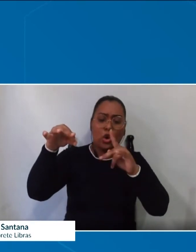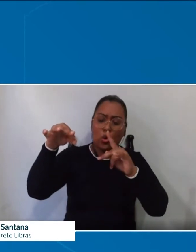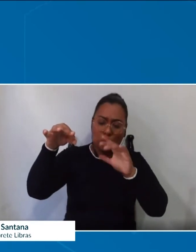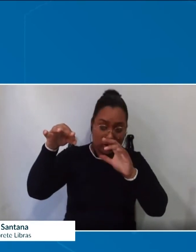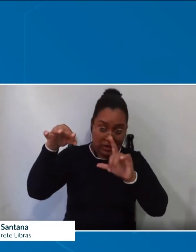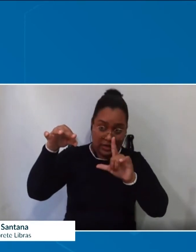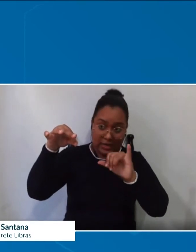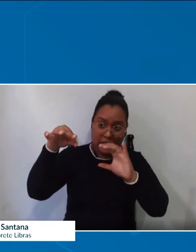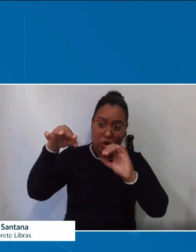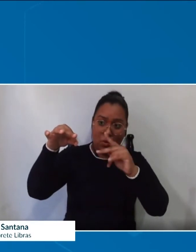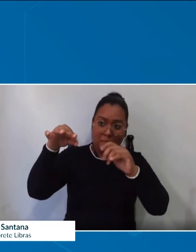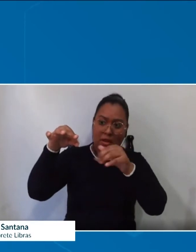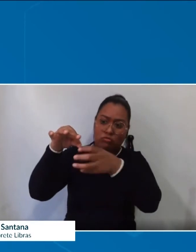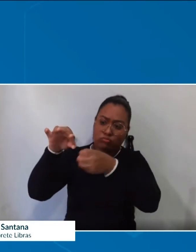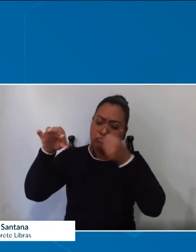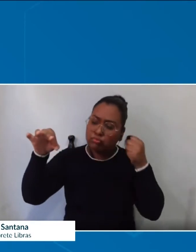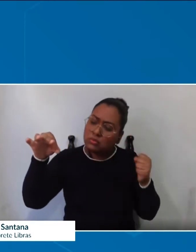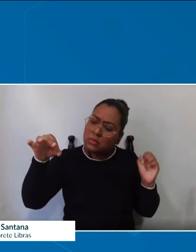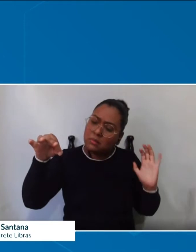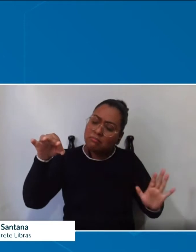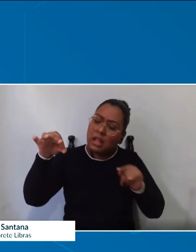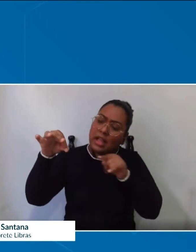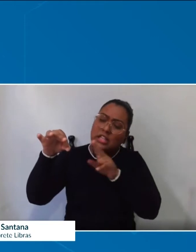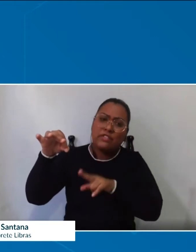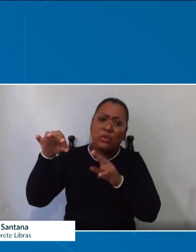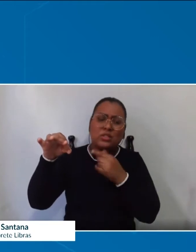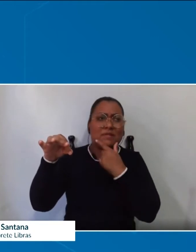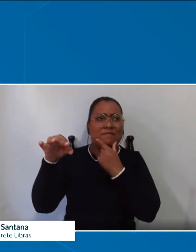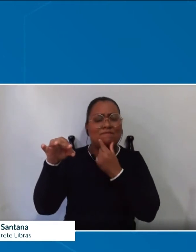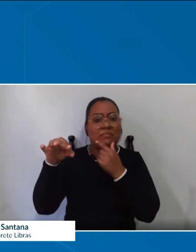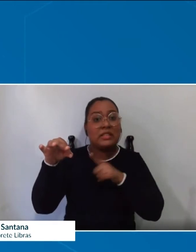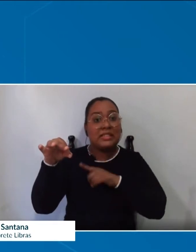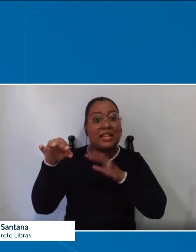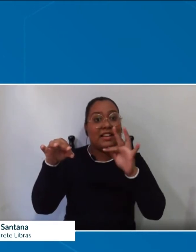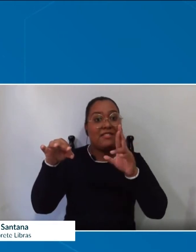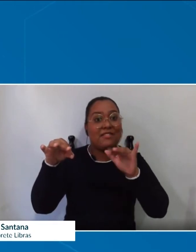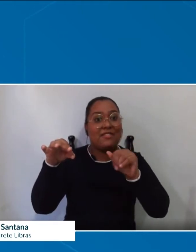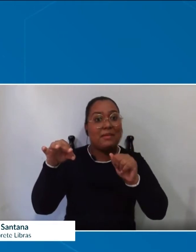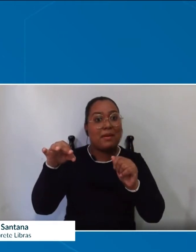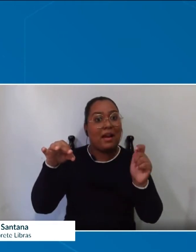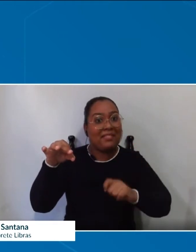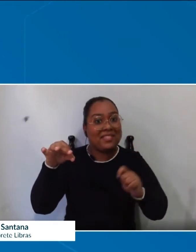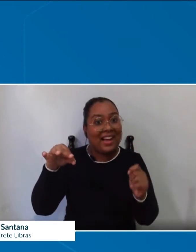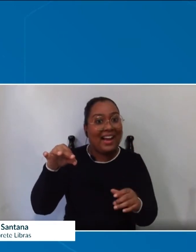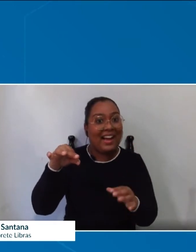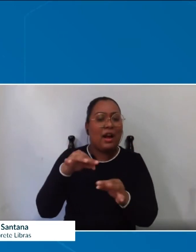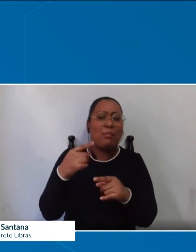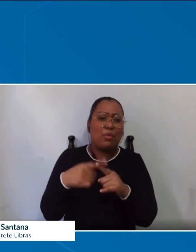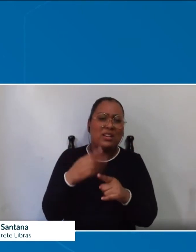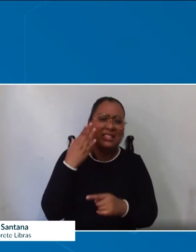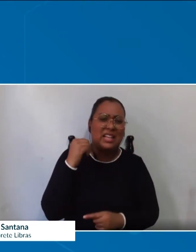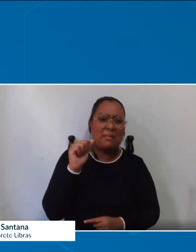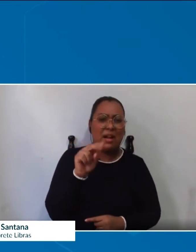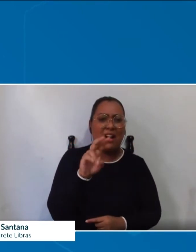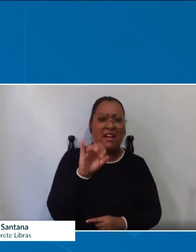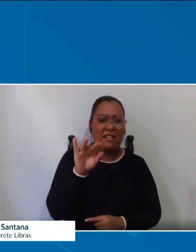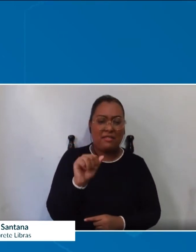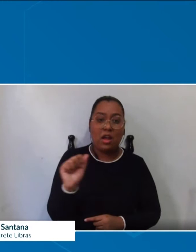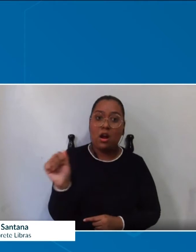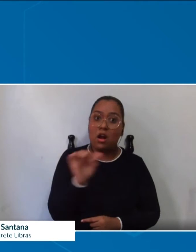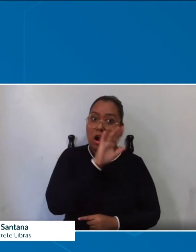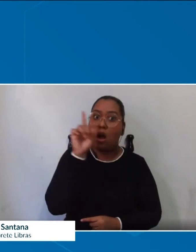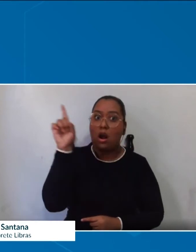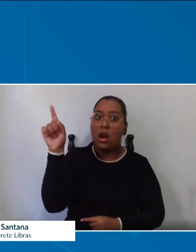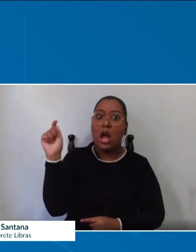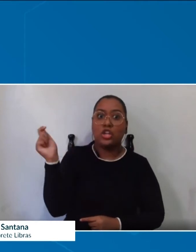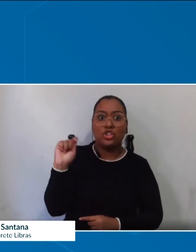substituir a aveia em barras de cereais. A aveia é cara, normalmente a gente importa aveia da Argentina, né?